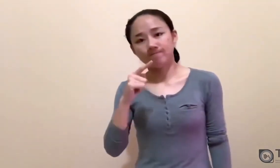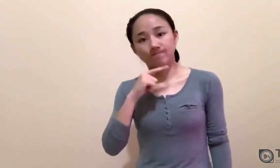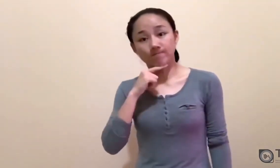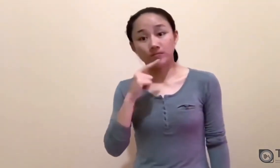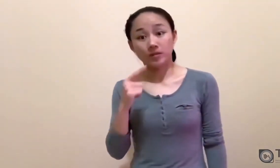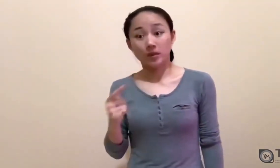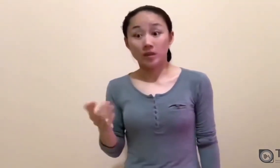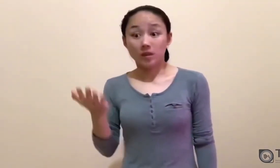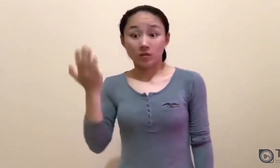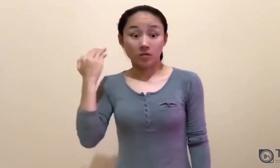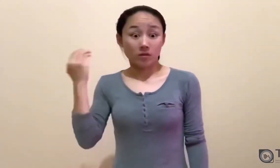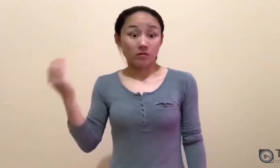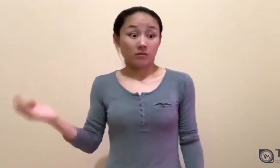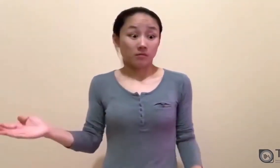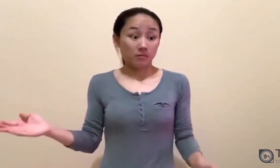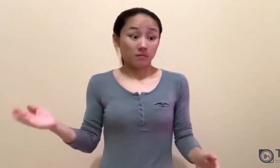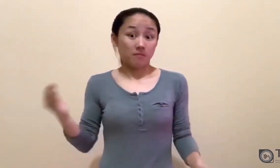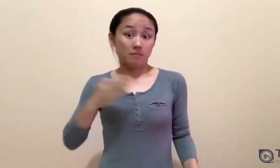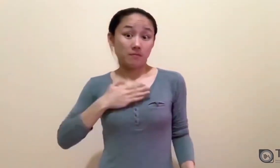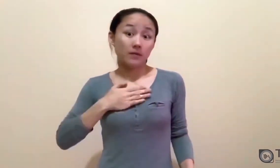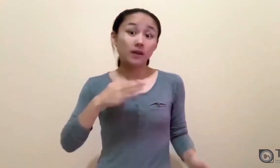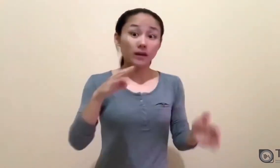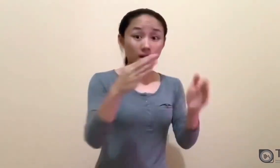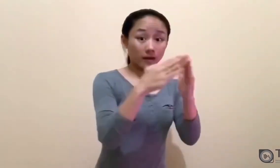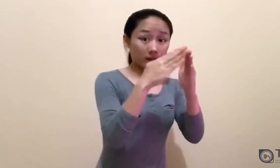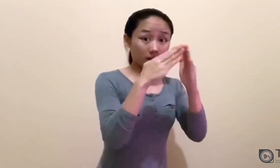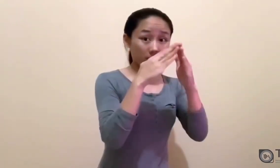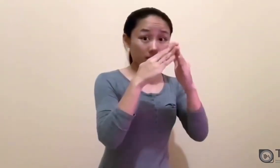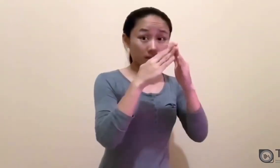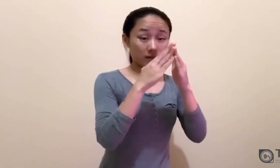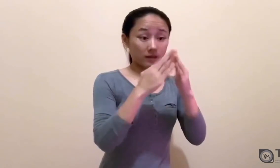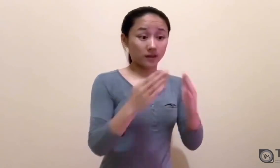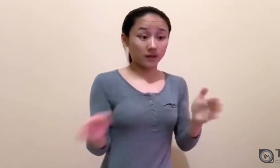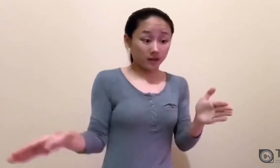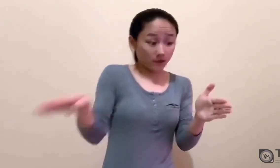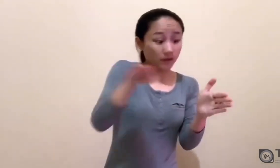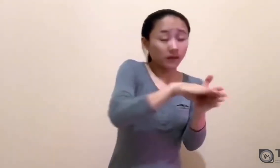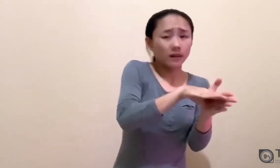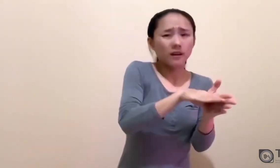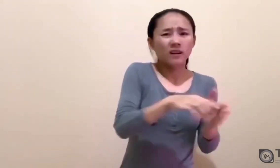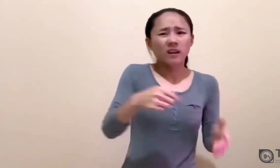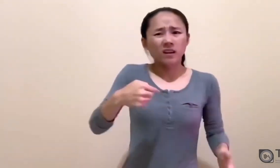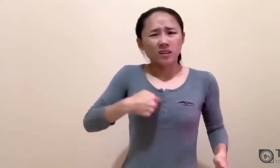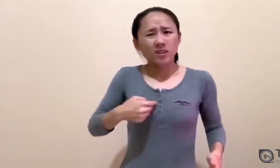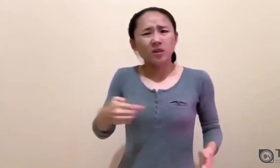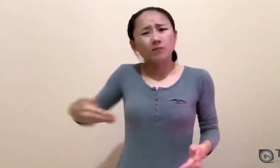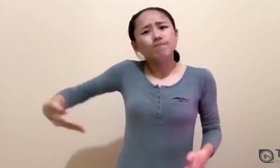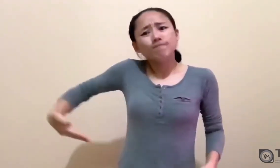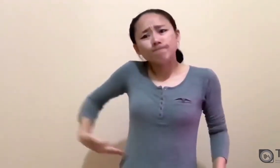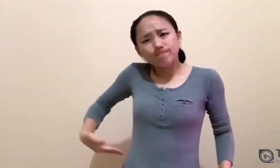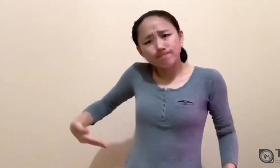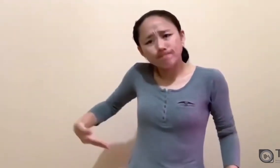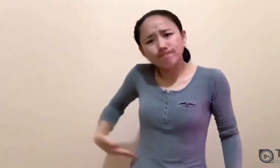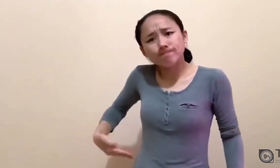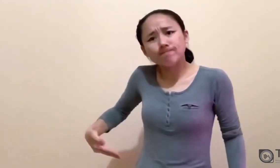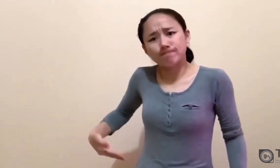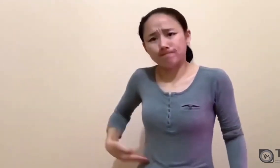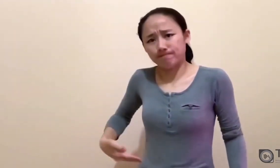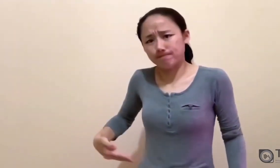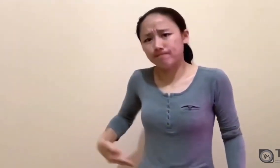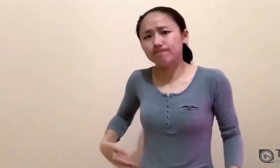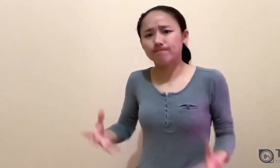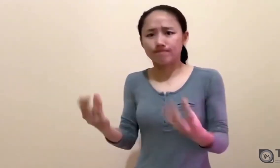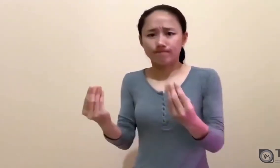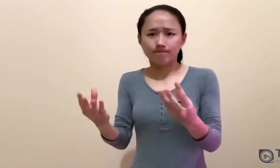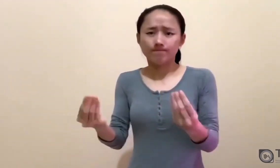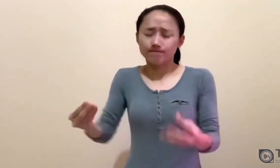Lembra quando eu fui na sua casa e passei pela mesma situação? Eu também saí de lá com muita fome.